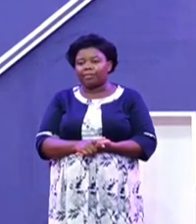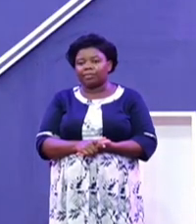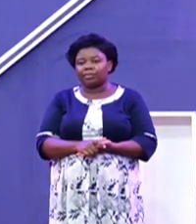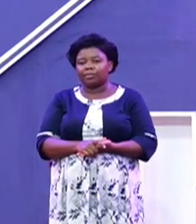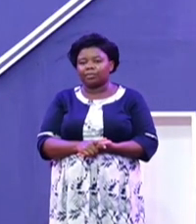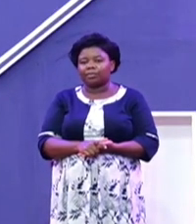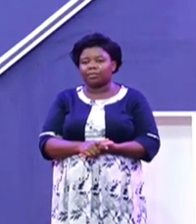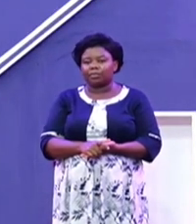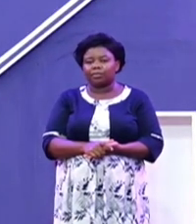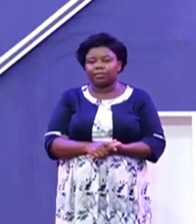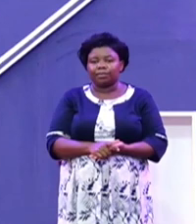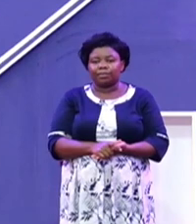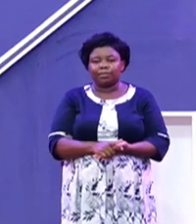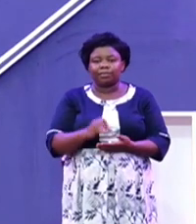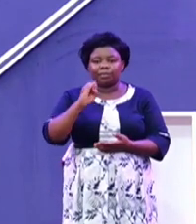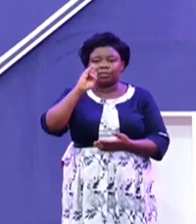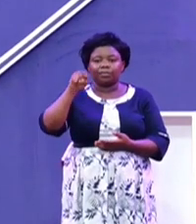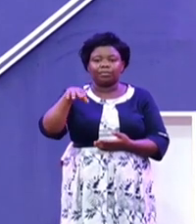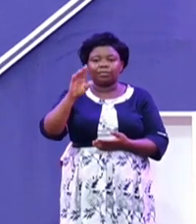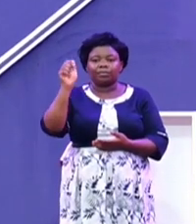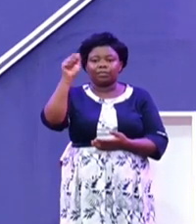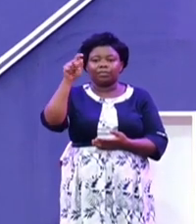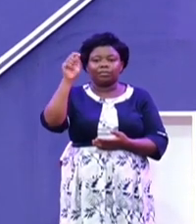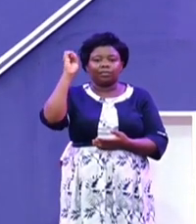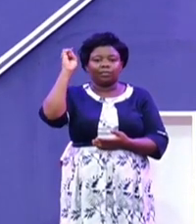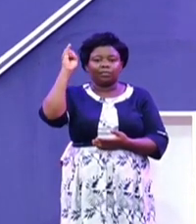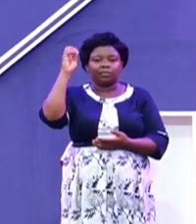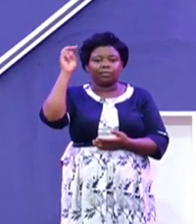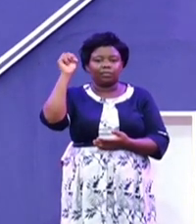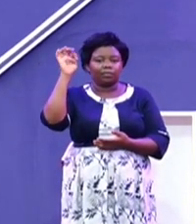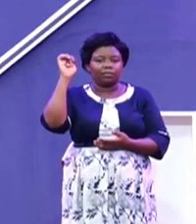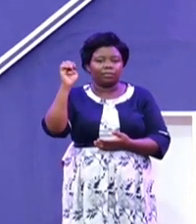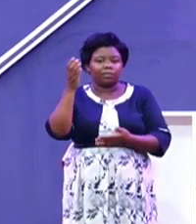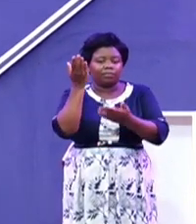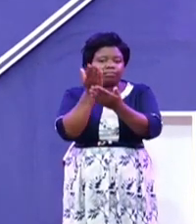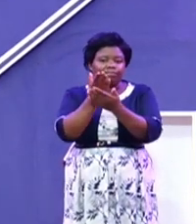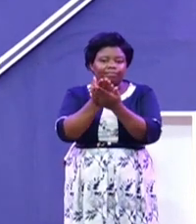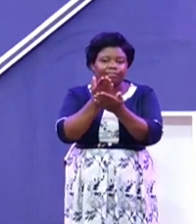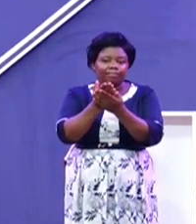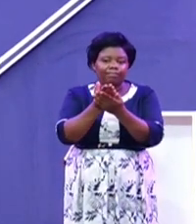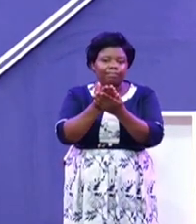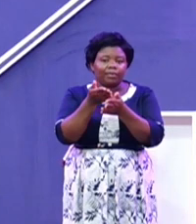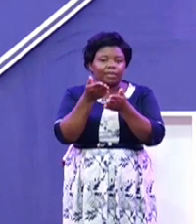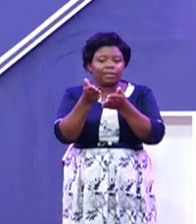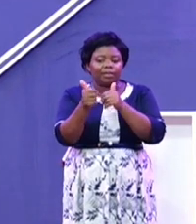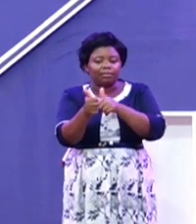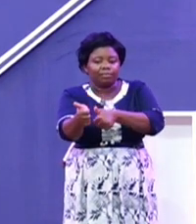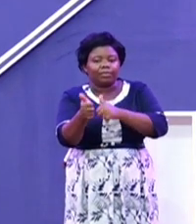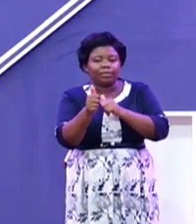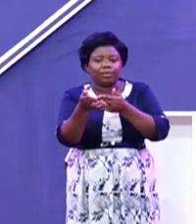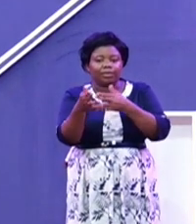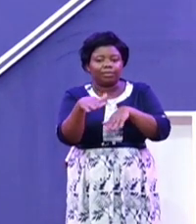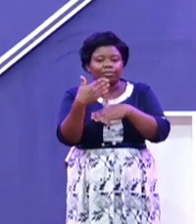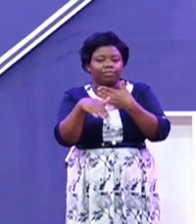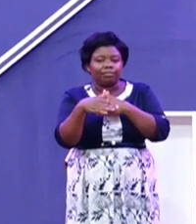Natumbwe Justin ekibuuzo kyo kusaba kwo tujja kuteekayo abadde agamba nti asaba waliwo okubatiza okugenda okubaawo